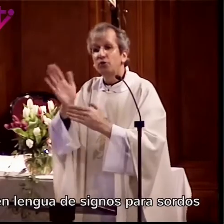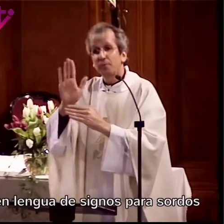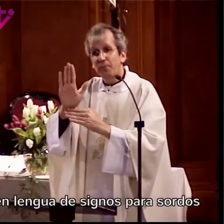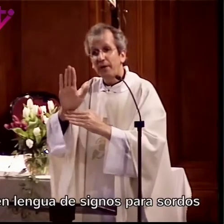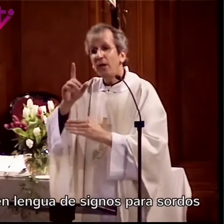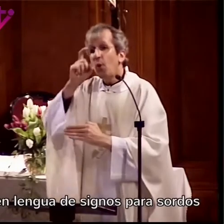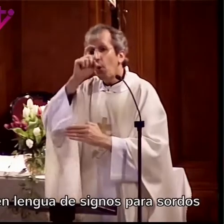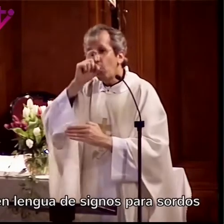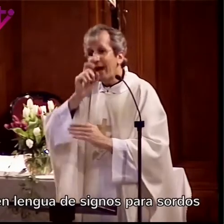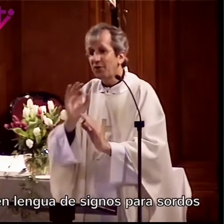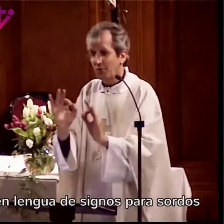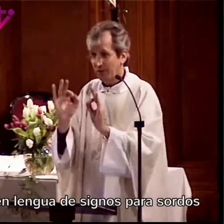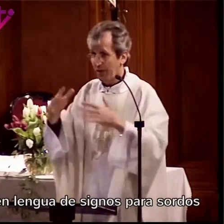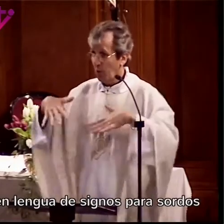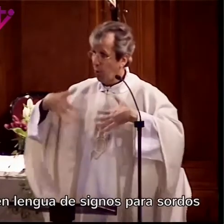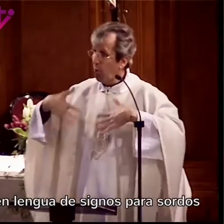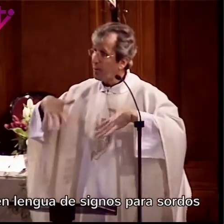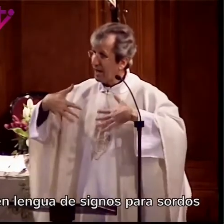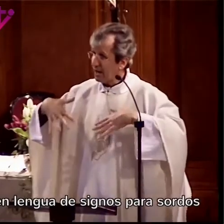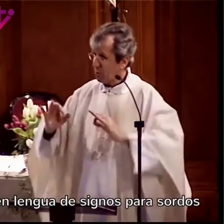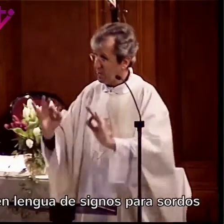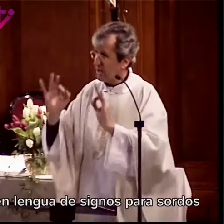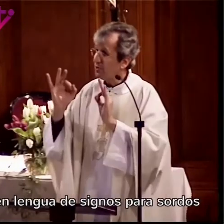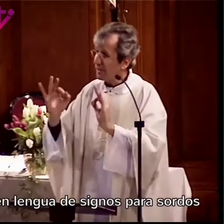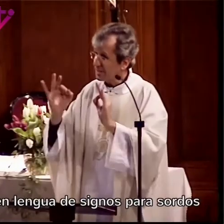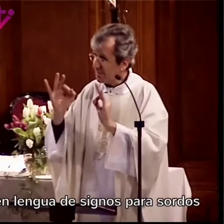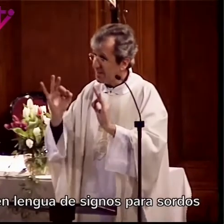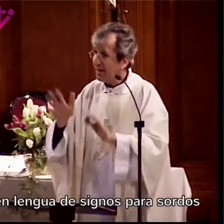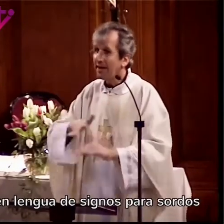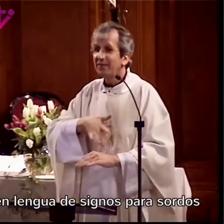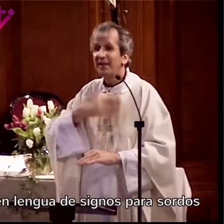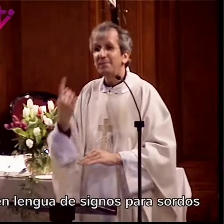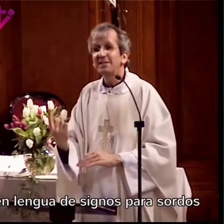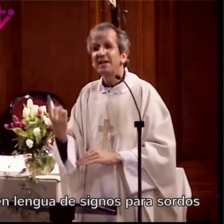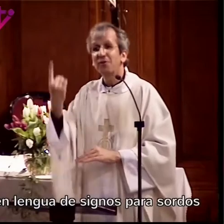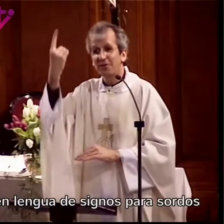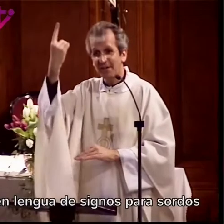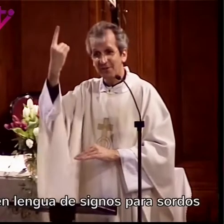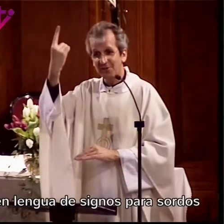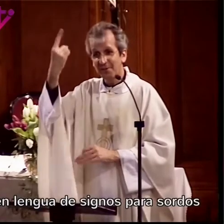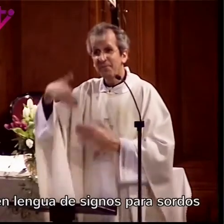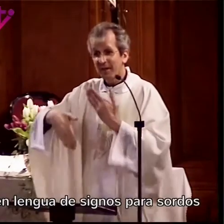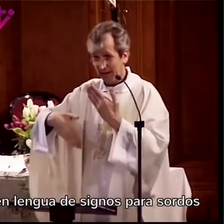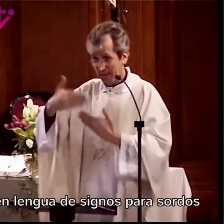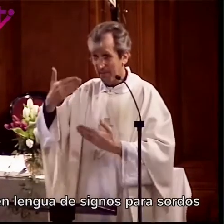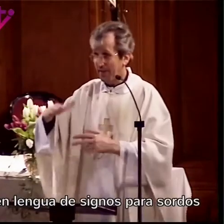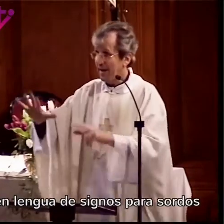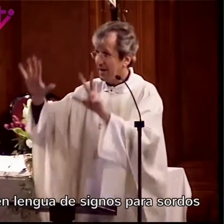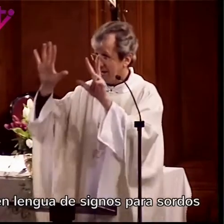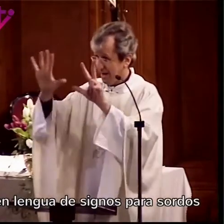propone un año jubilar un año especial de la misericordia de Dios que empezará el